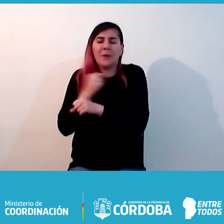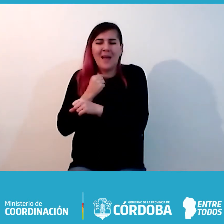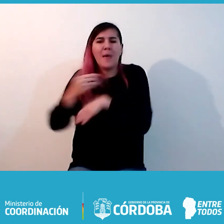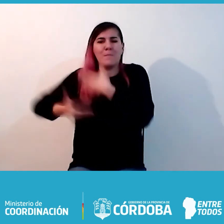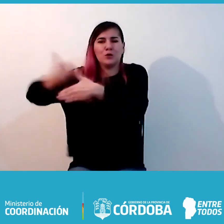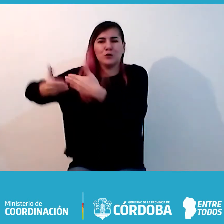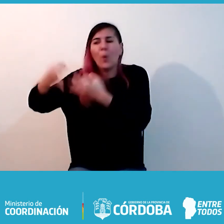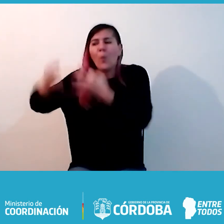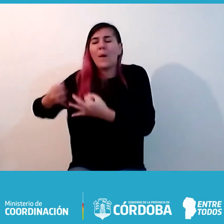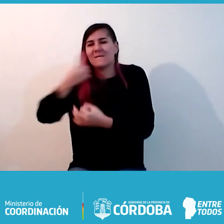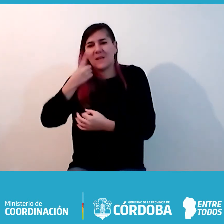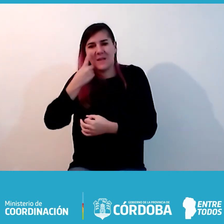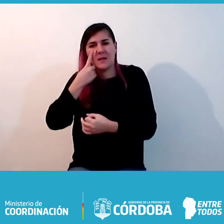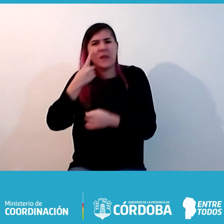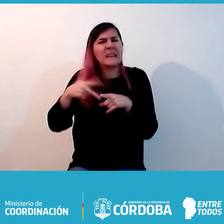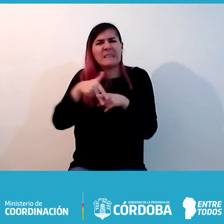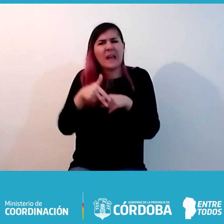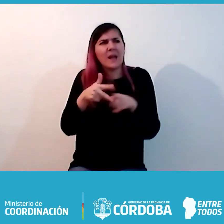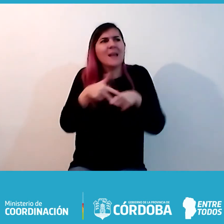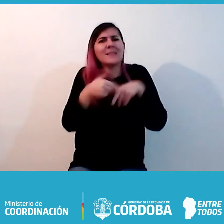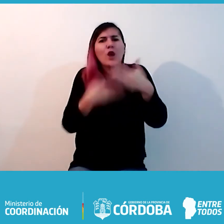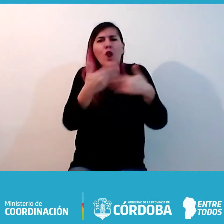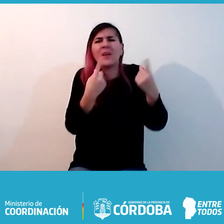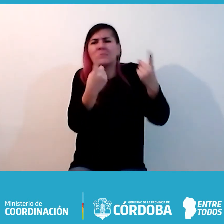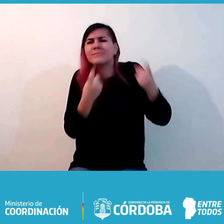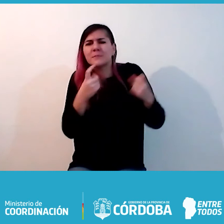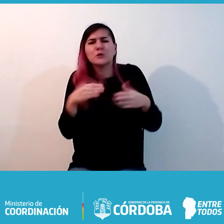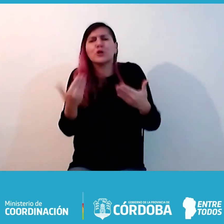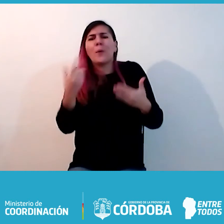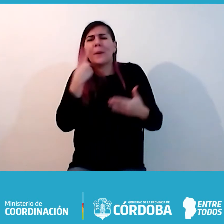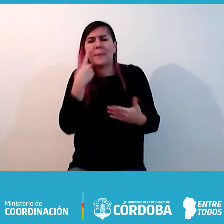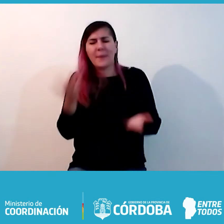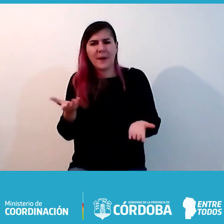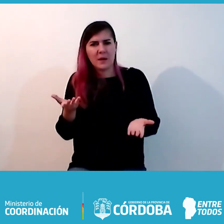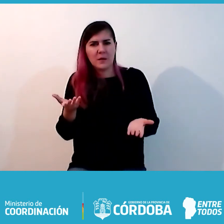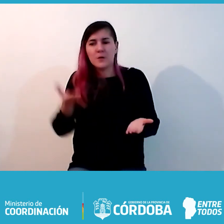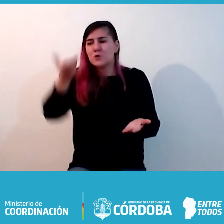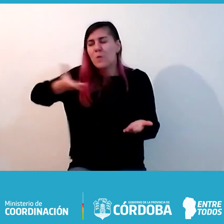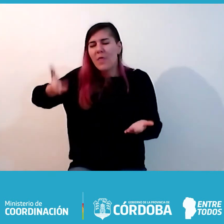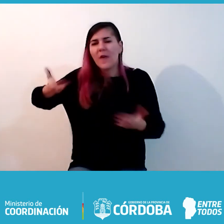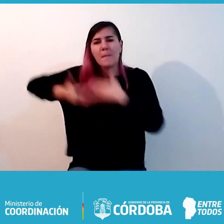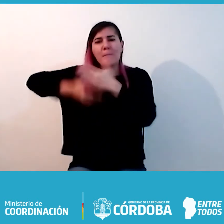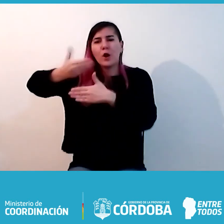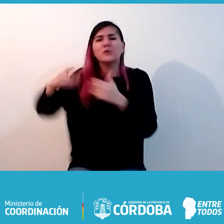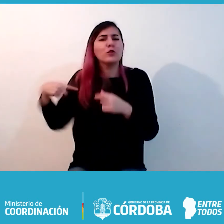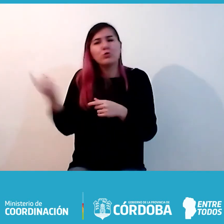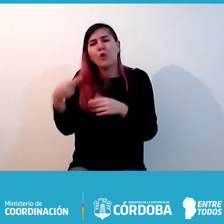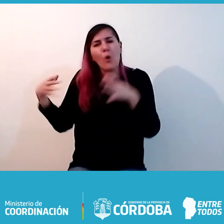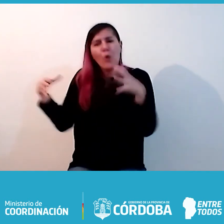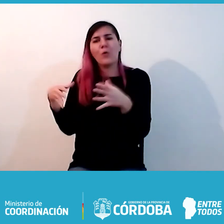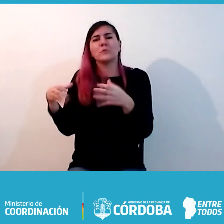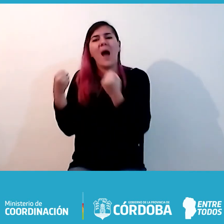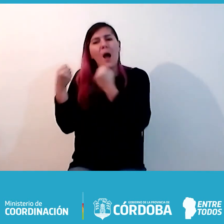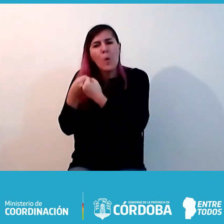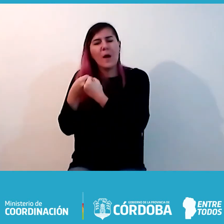bregan por el buen vivir. ¿Qué técnicas y tecnologías necesitamos para sobrevivir? La ciudadanía y el progreso tiene que ser entre todos, de común